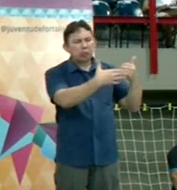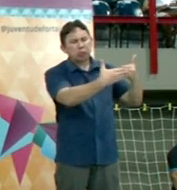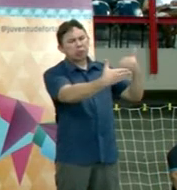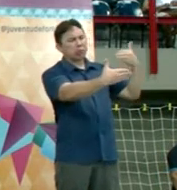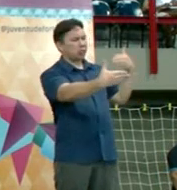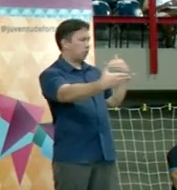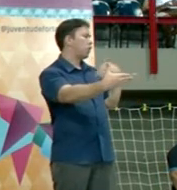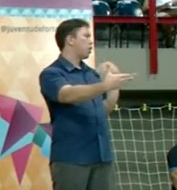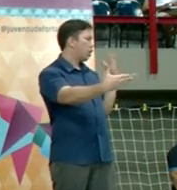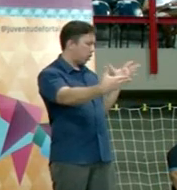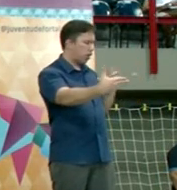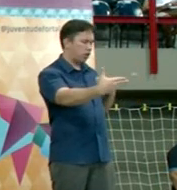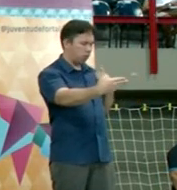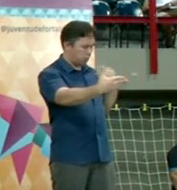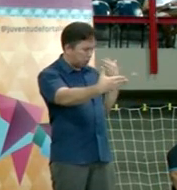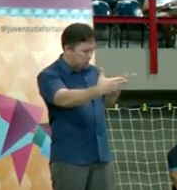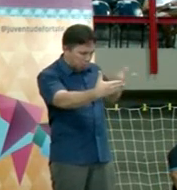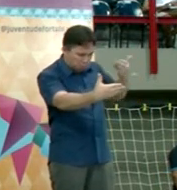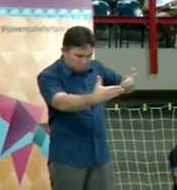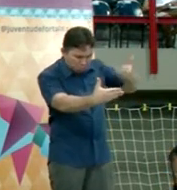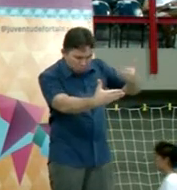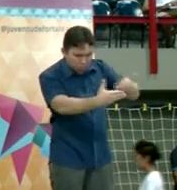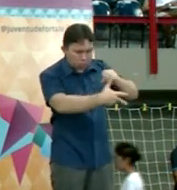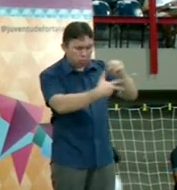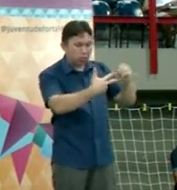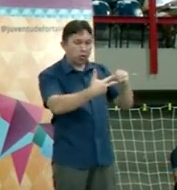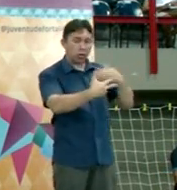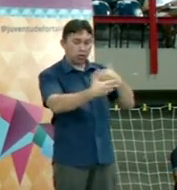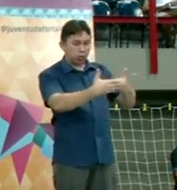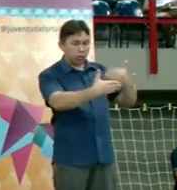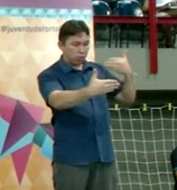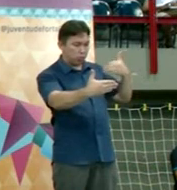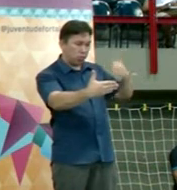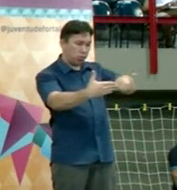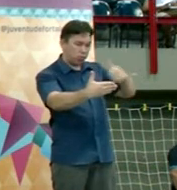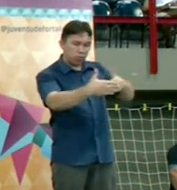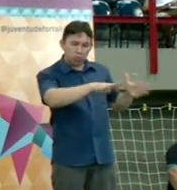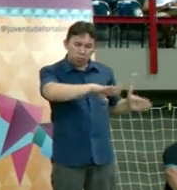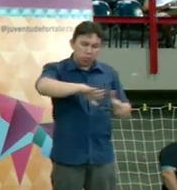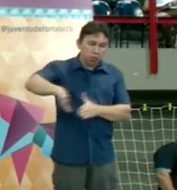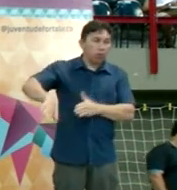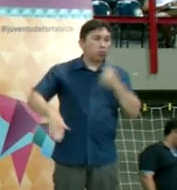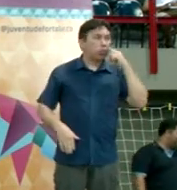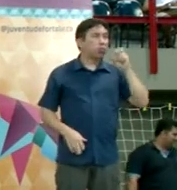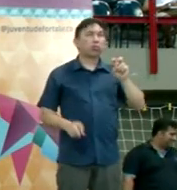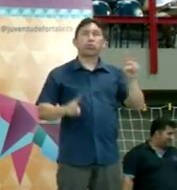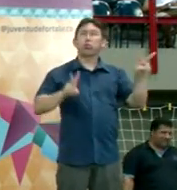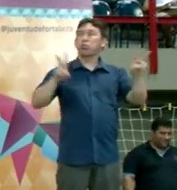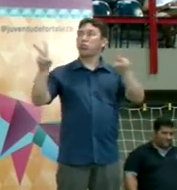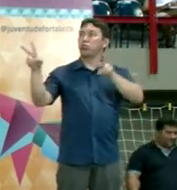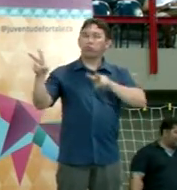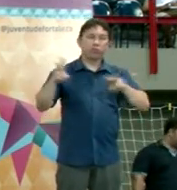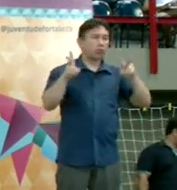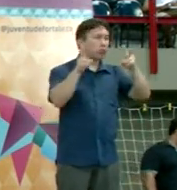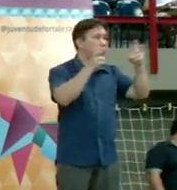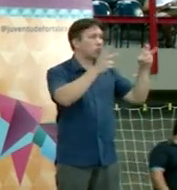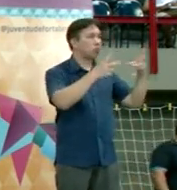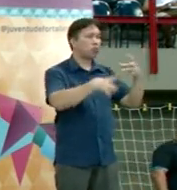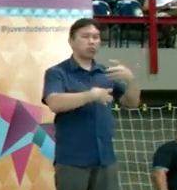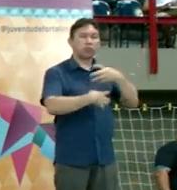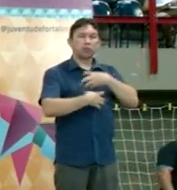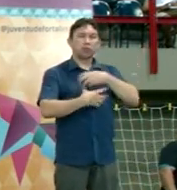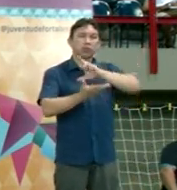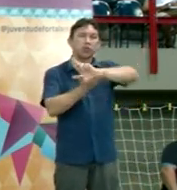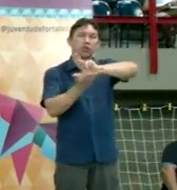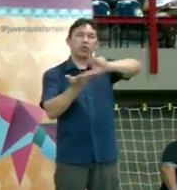últimos tempos. Afinal de contas, se a gente parar para olhar, por exemplo, aqui ao redor de onde a gente está o tempo inteiro dependente